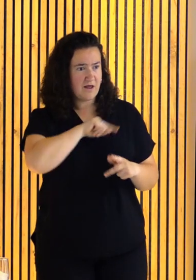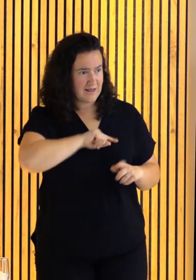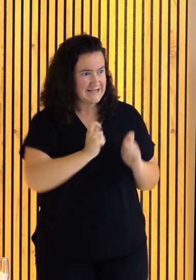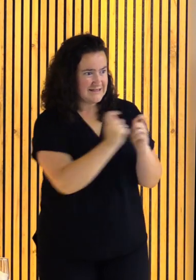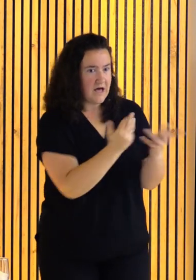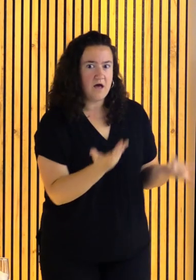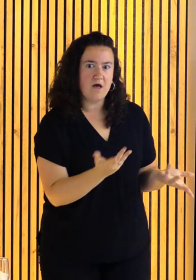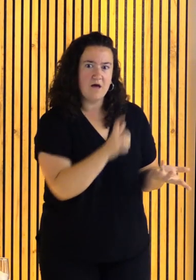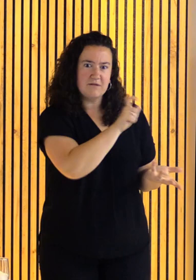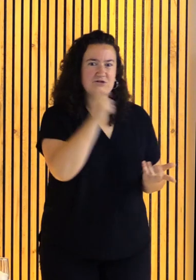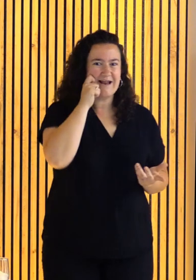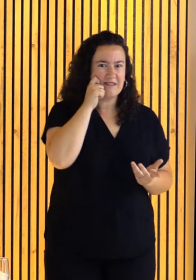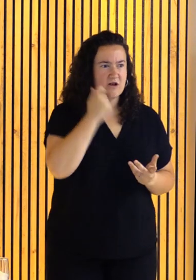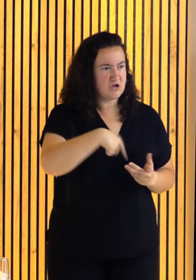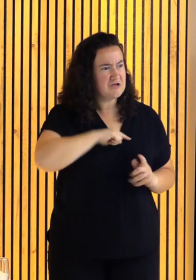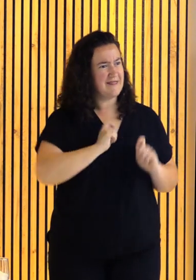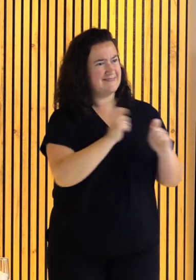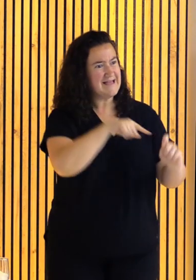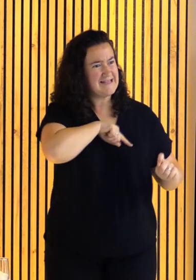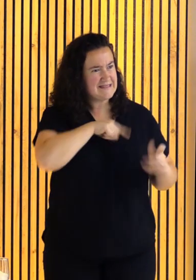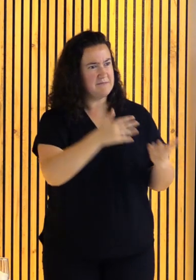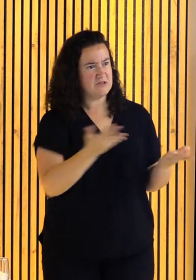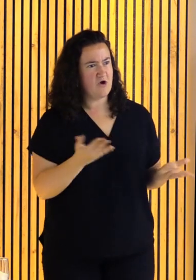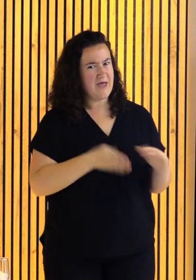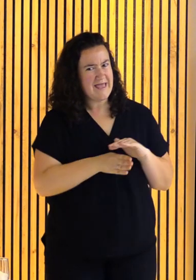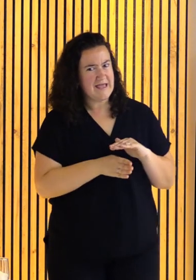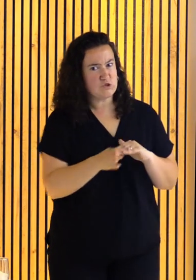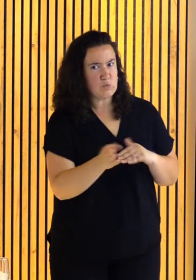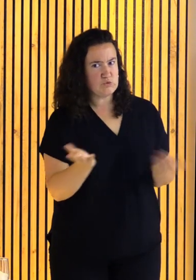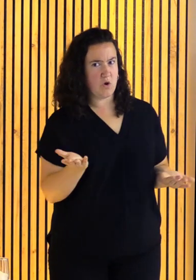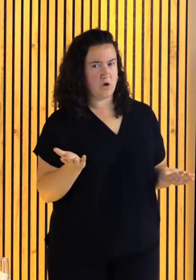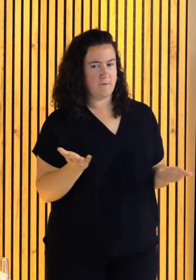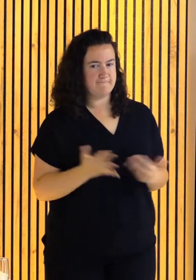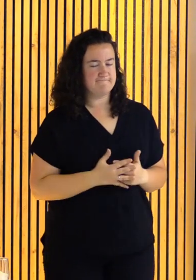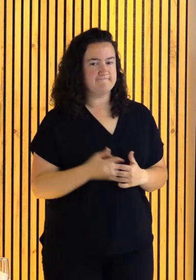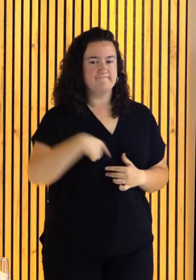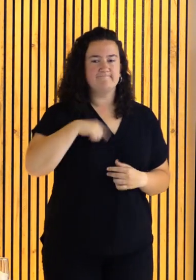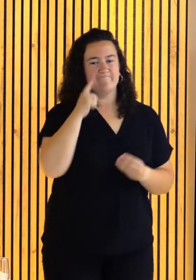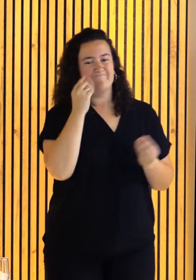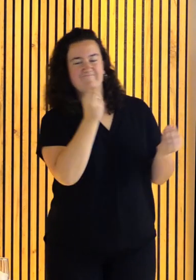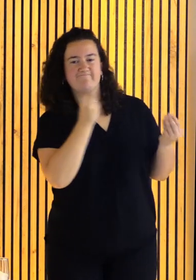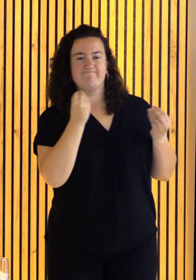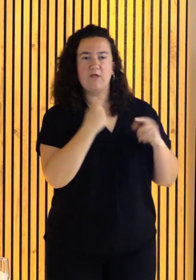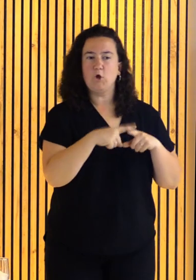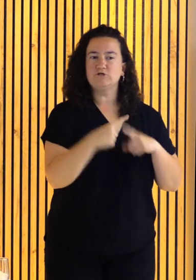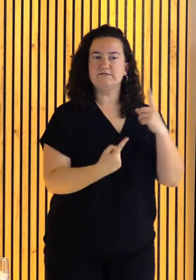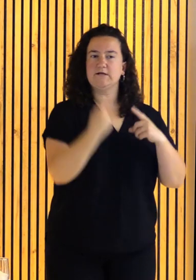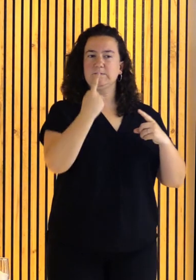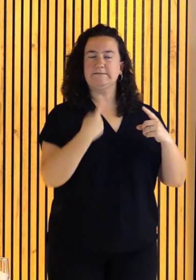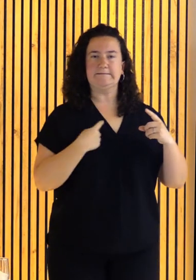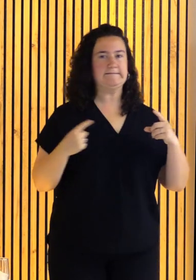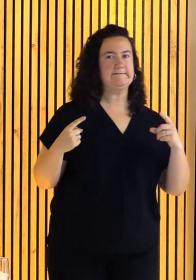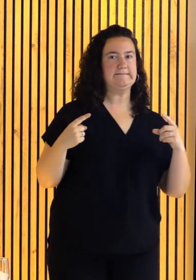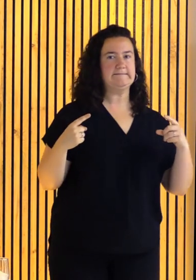pertsona arrazalizatuei. Bueno, hor, somatzen genuen gurutzaketa batzu zeudela eta guk esku artean genuen